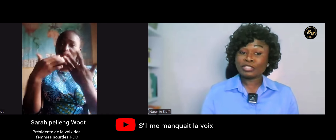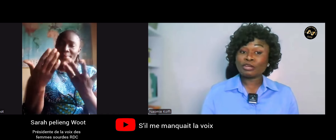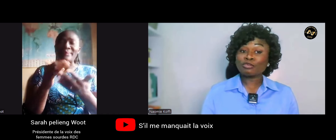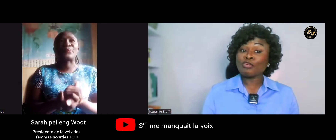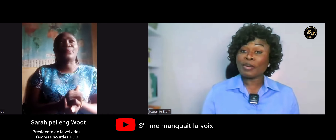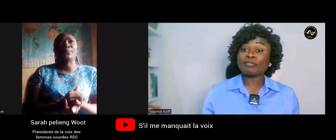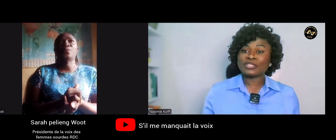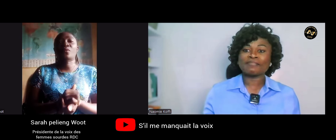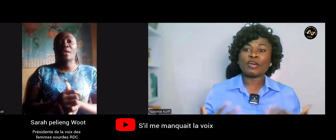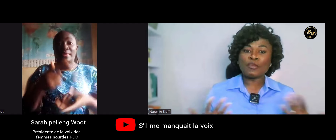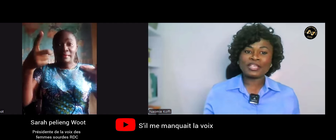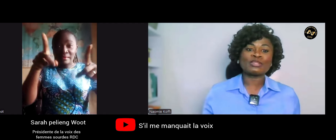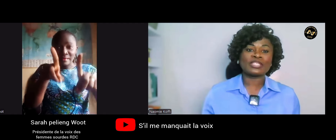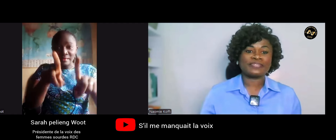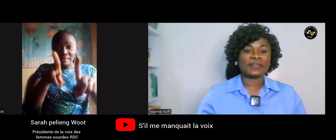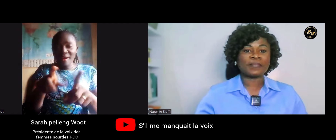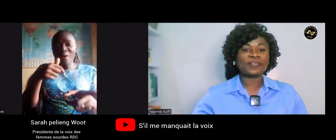bac+5?